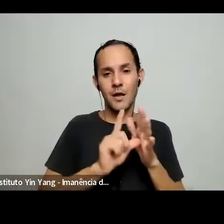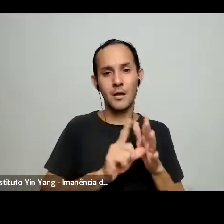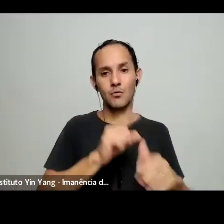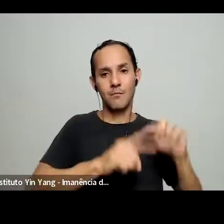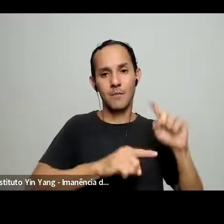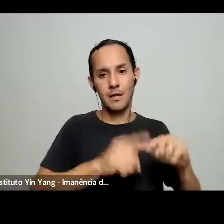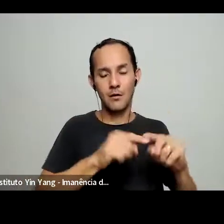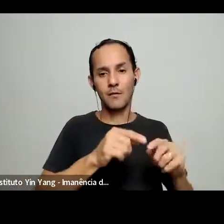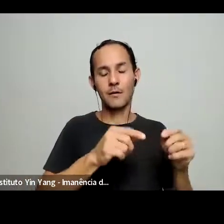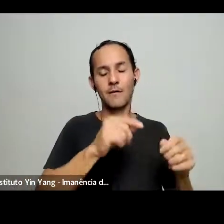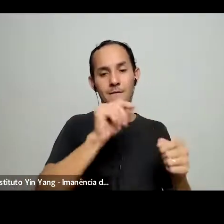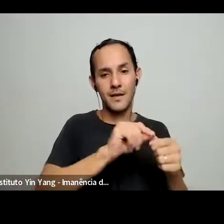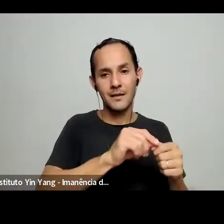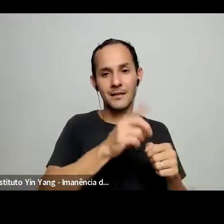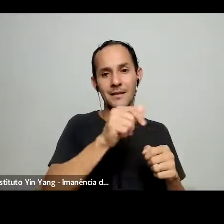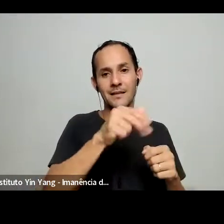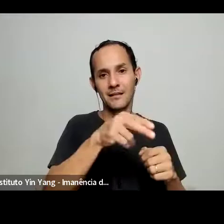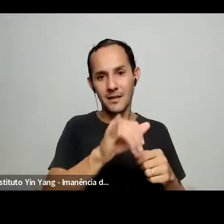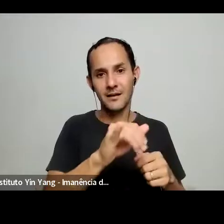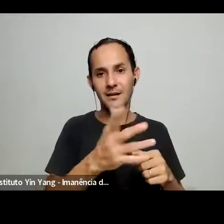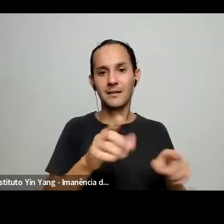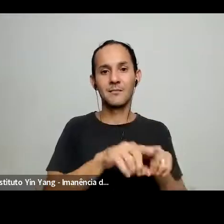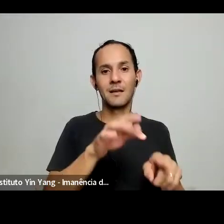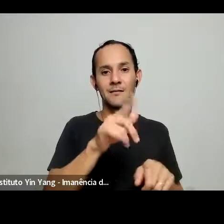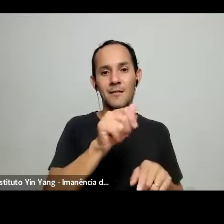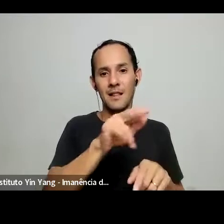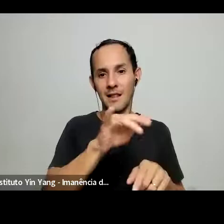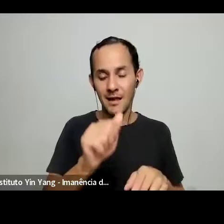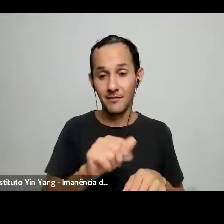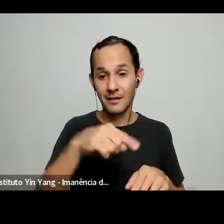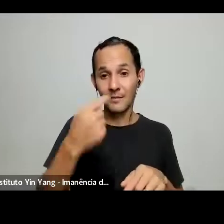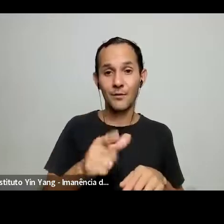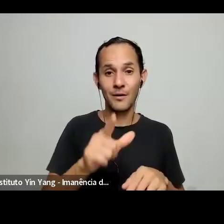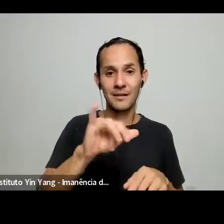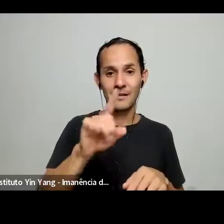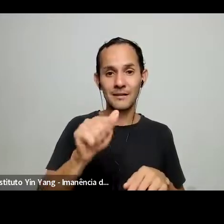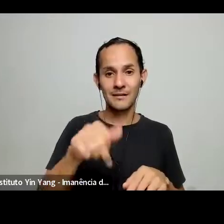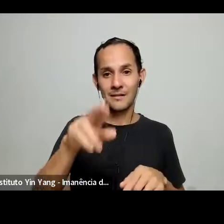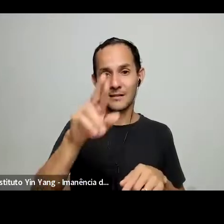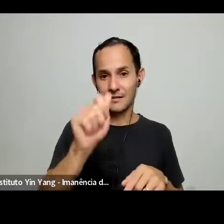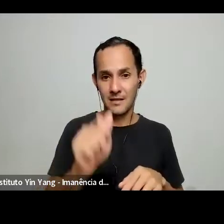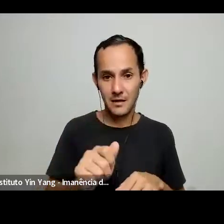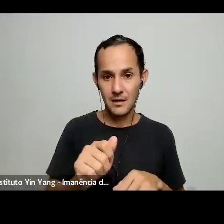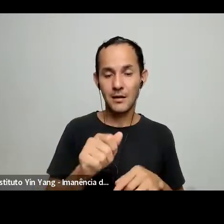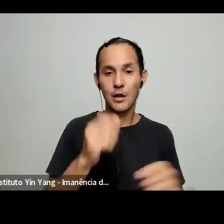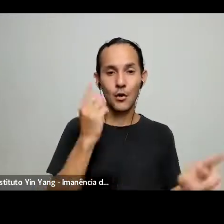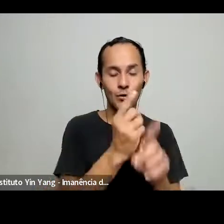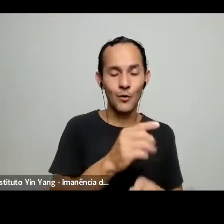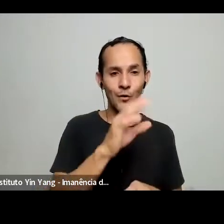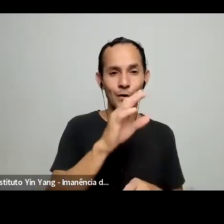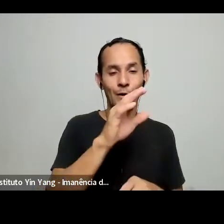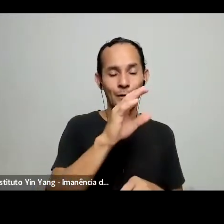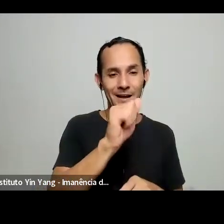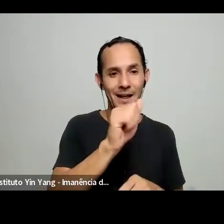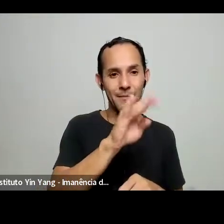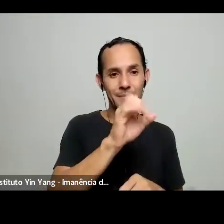importante, já desenvolvido pela Daniele, pela Flávia, né, depois a Lisandra achou o cabizim, né, eu